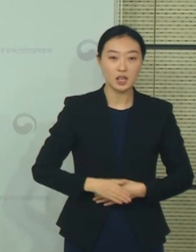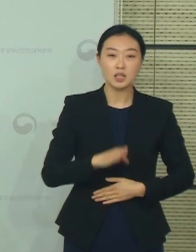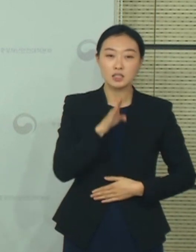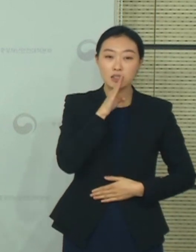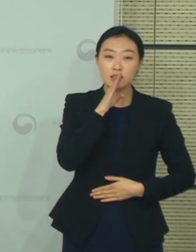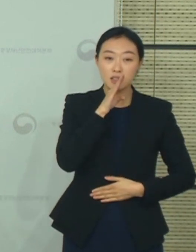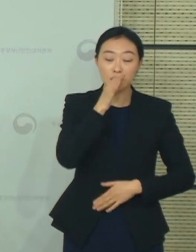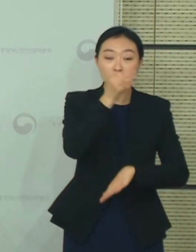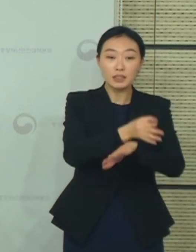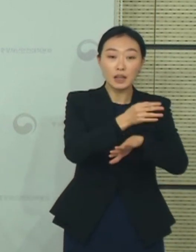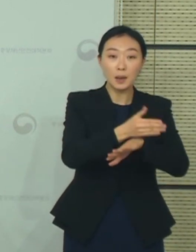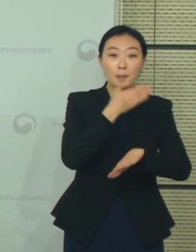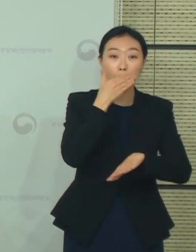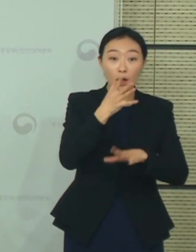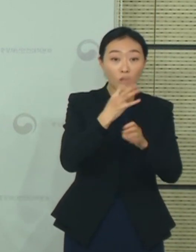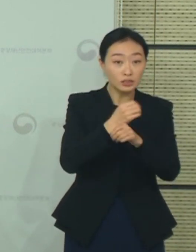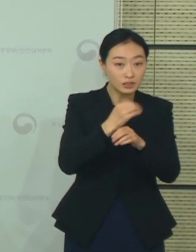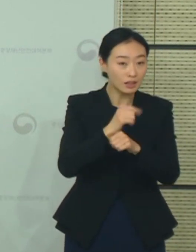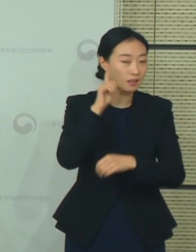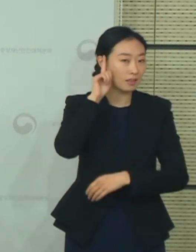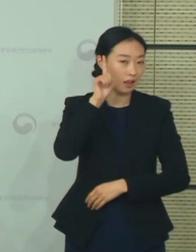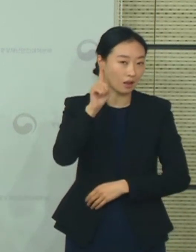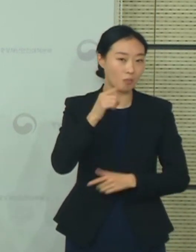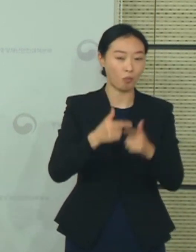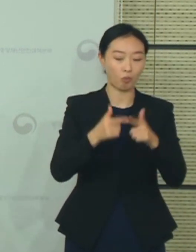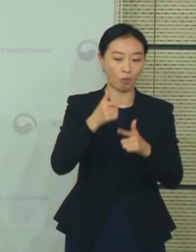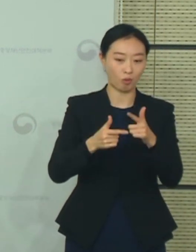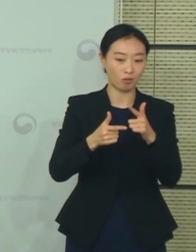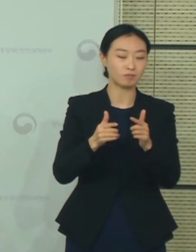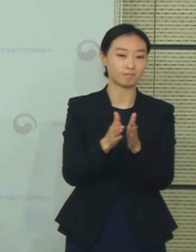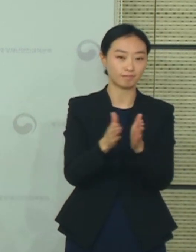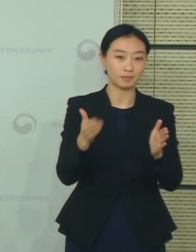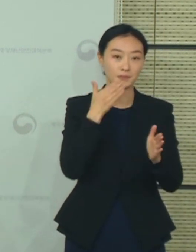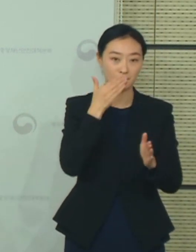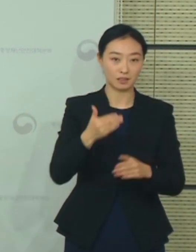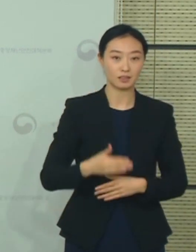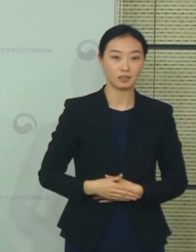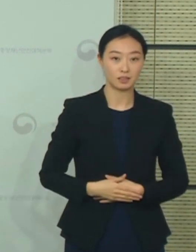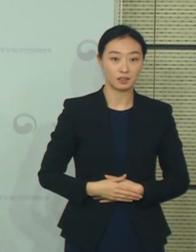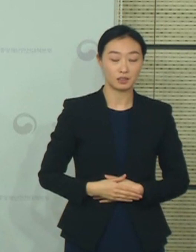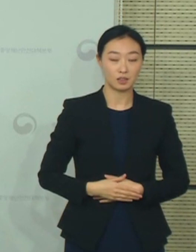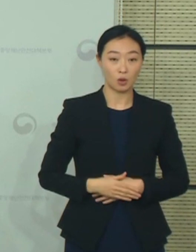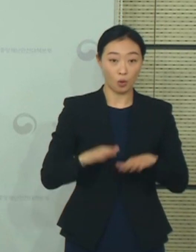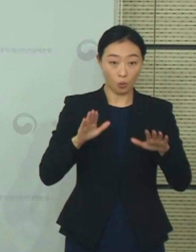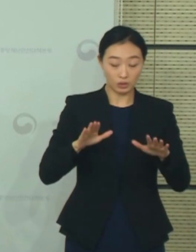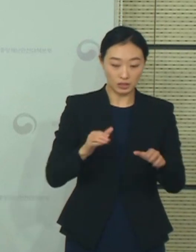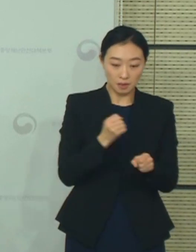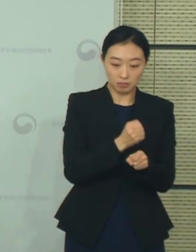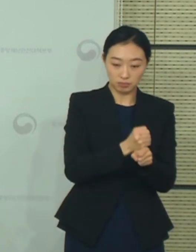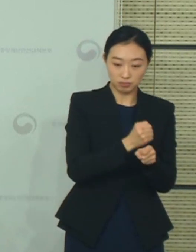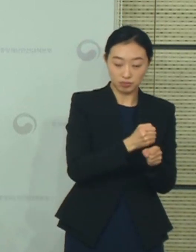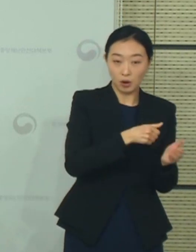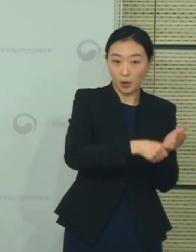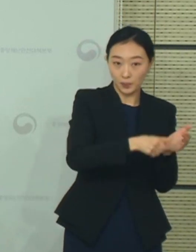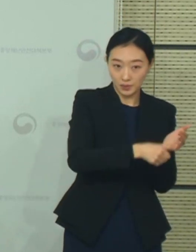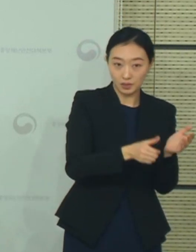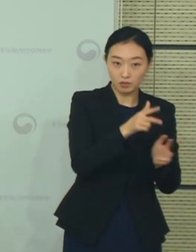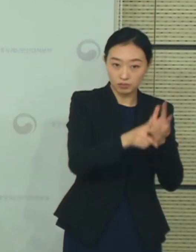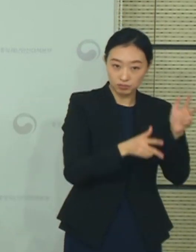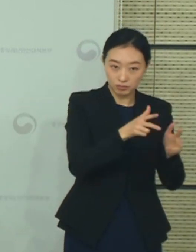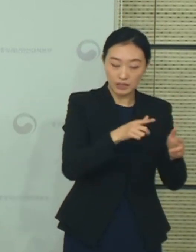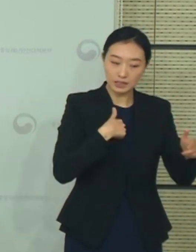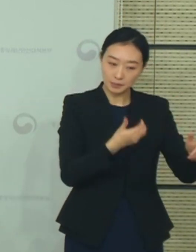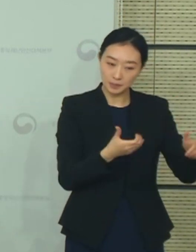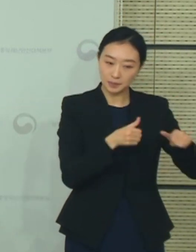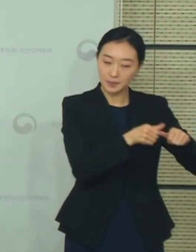소비자들에게 전달되는 것은 내일 목요일부터가 될 것입니다. 오늘은 생산업자와 사전 협의 노력을